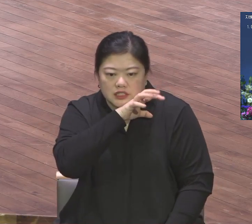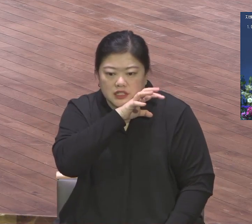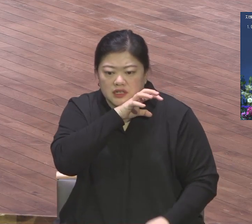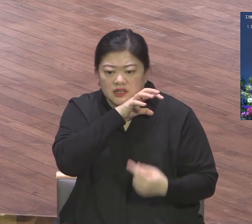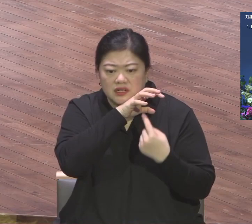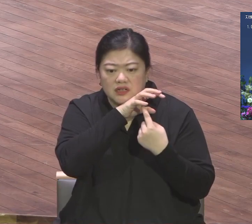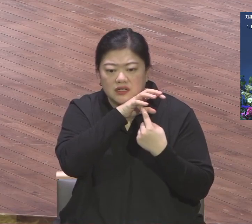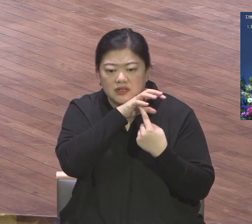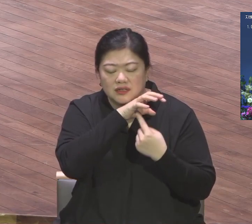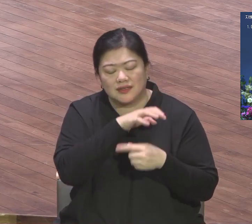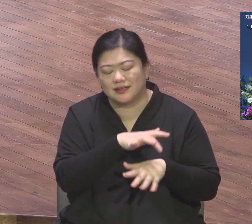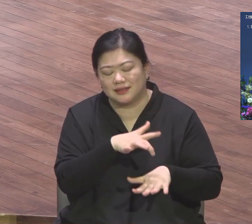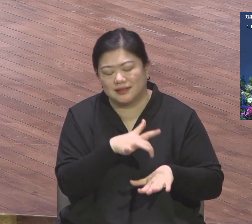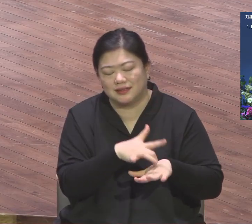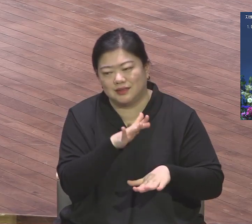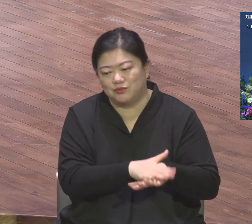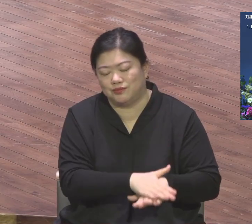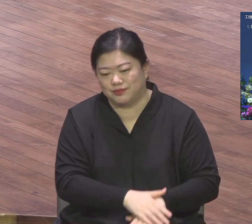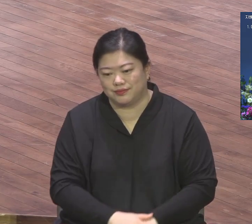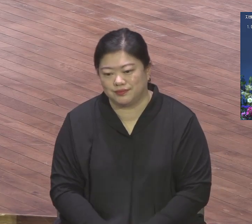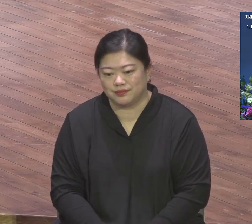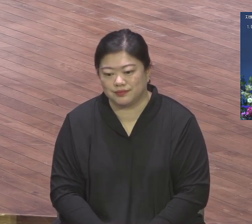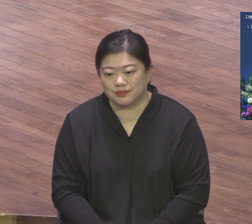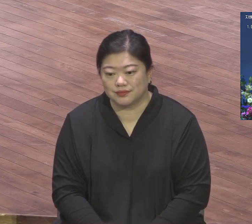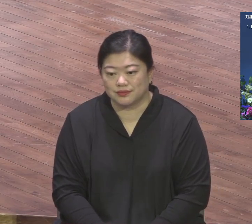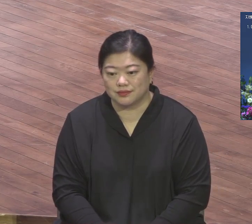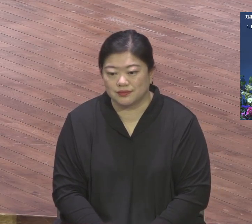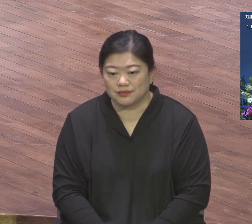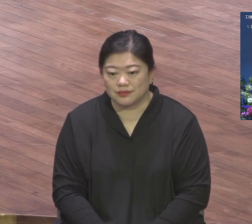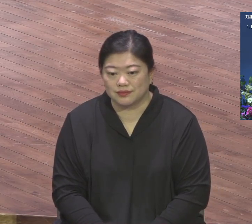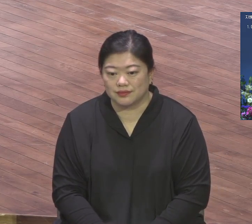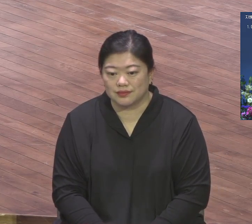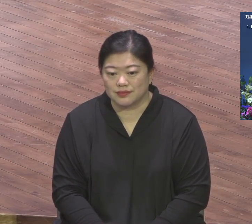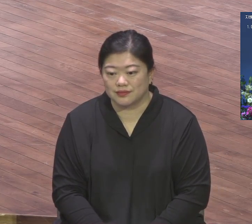불신앙 체질이야 체질. 다시 말하면